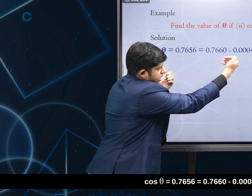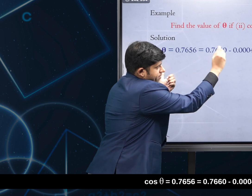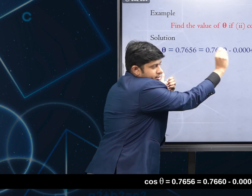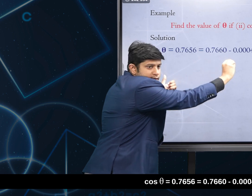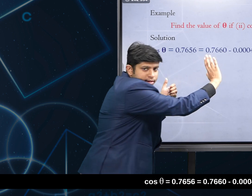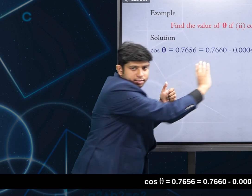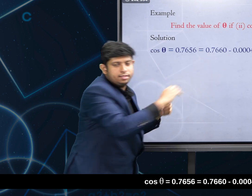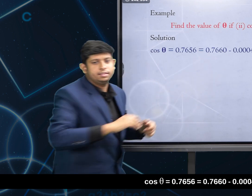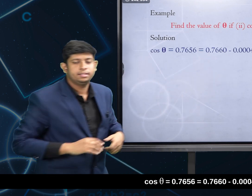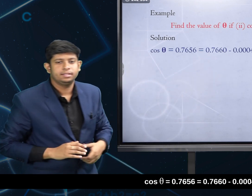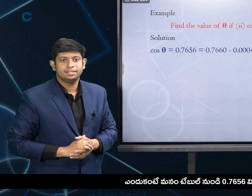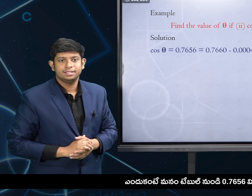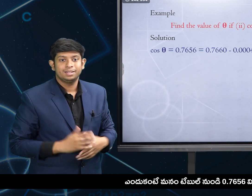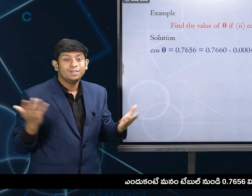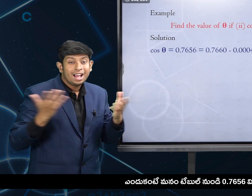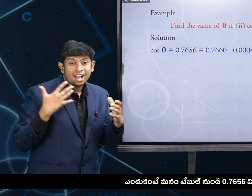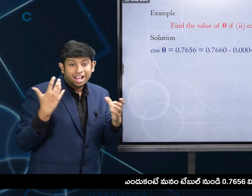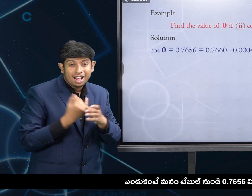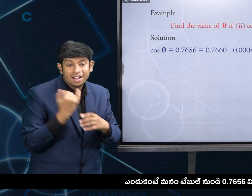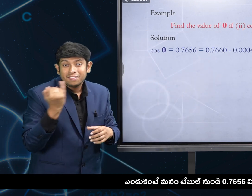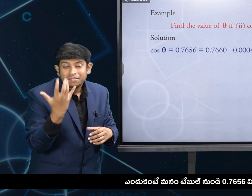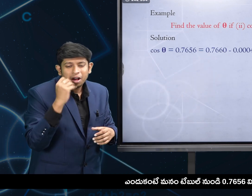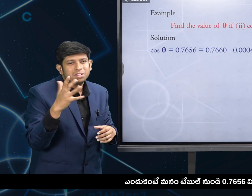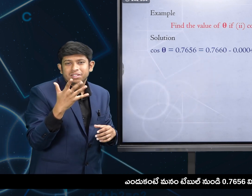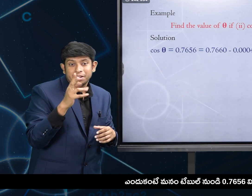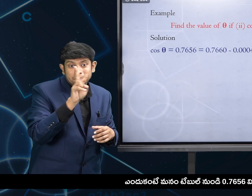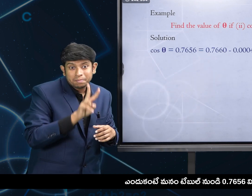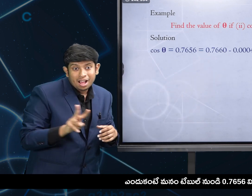0.0004గా వ్రాయవచ్చు. ఎందుకంటే మనం టేబుల్ నుండి